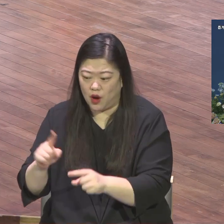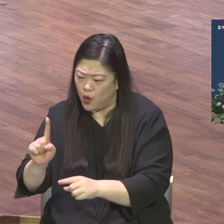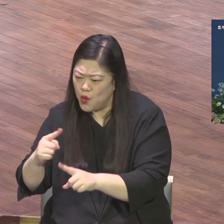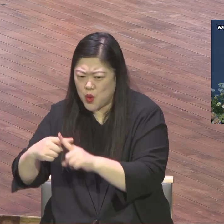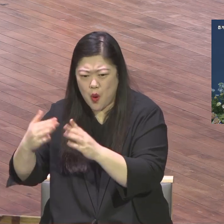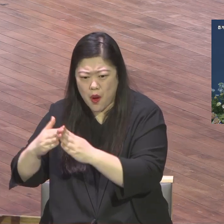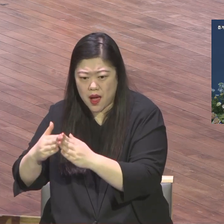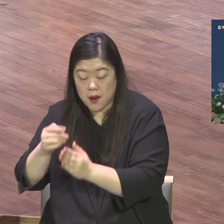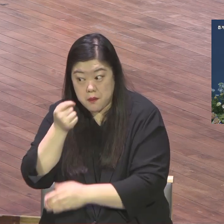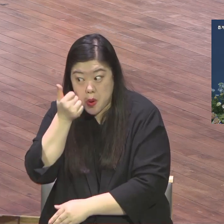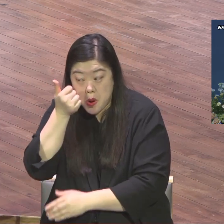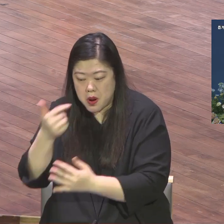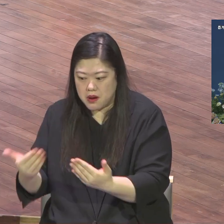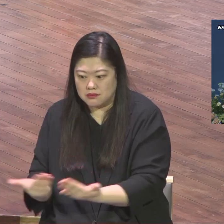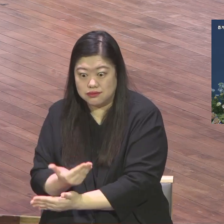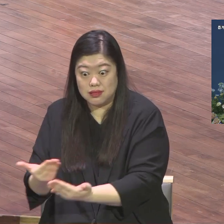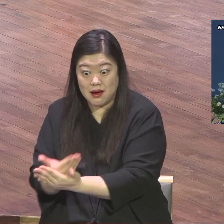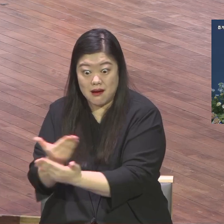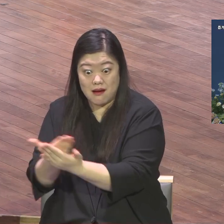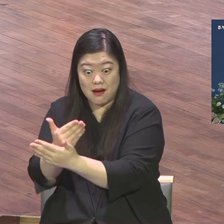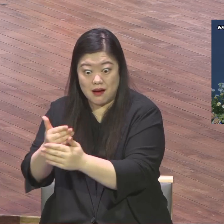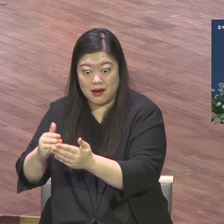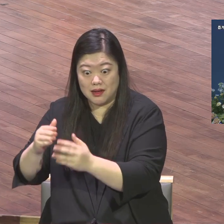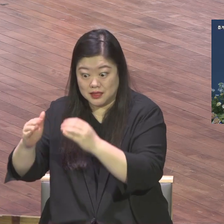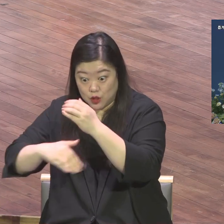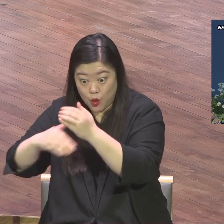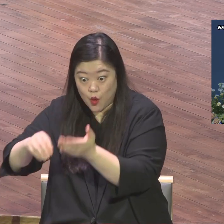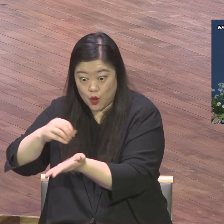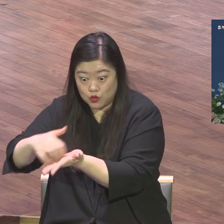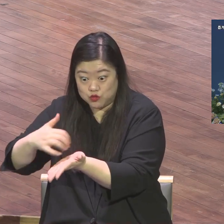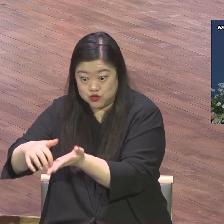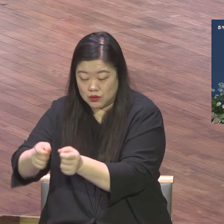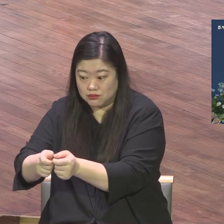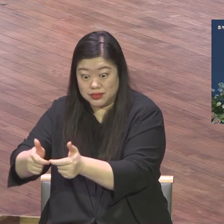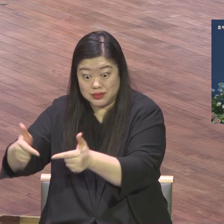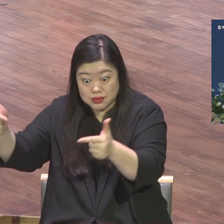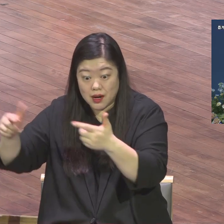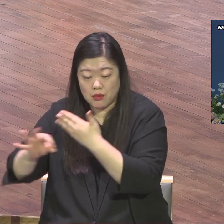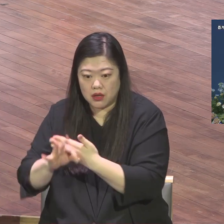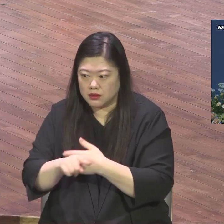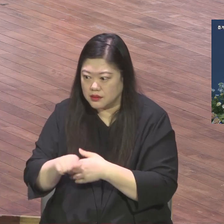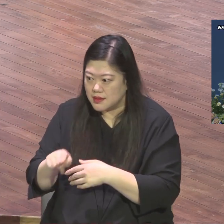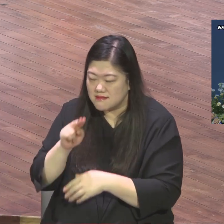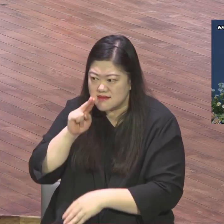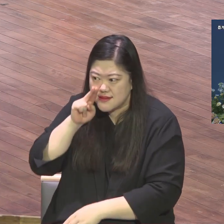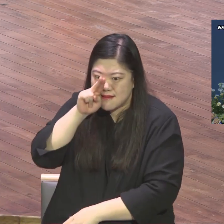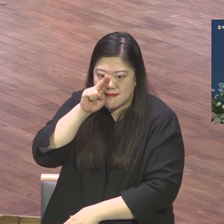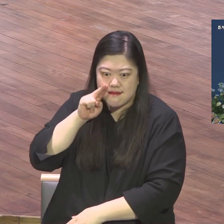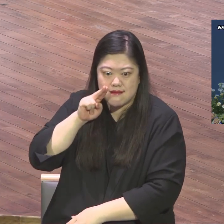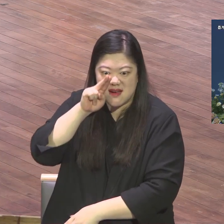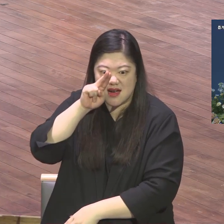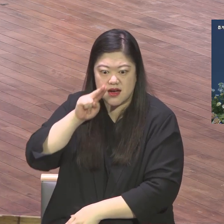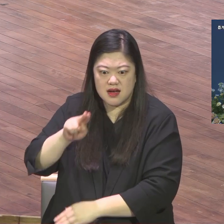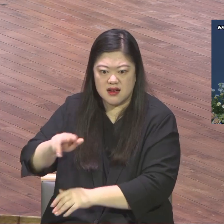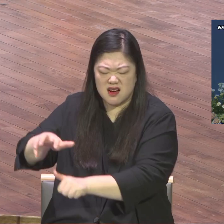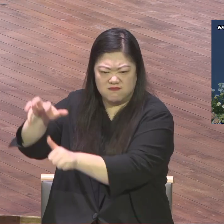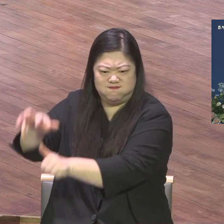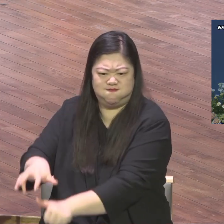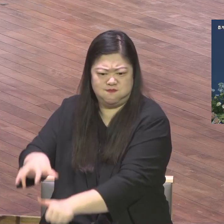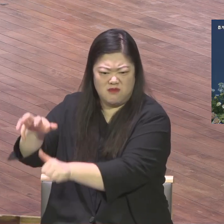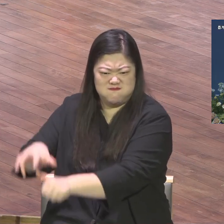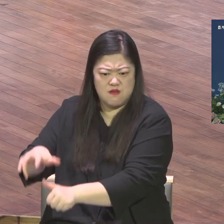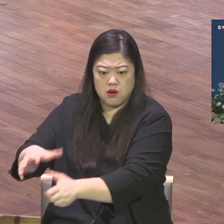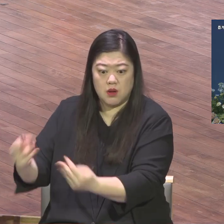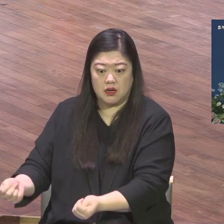그야말로 막 이 어떤 날 갑자기 한국의 그냥 합동 고신 통합회에서 막 한국 대교단의 목사들이 막